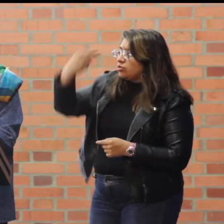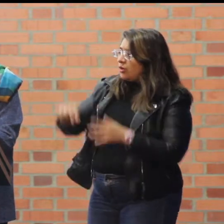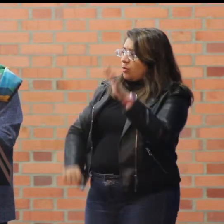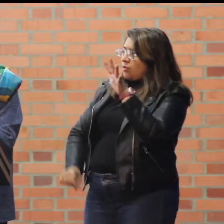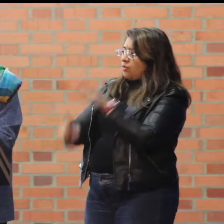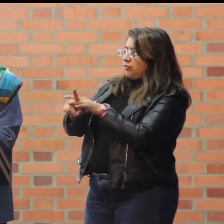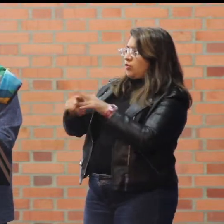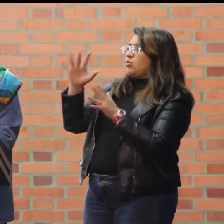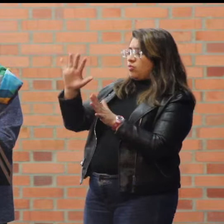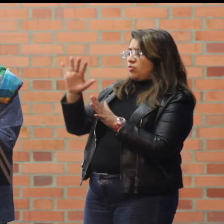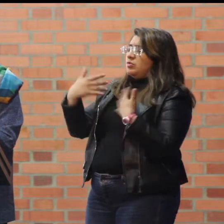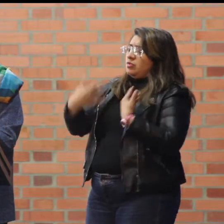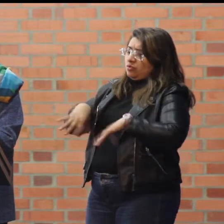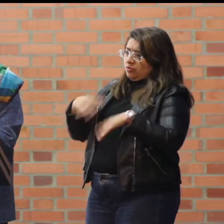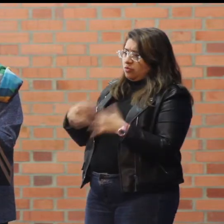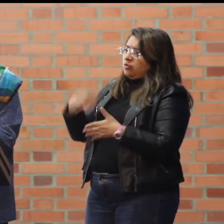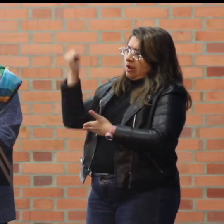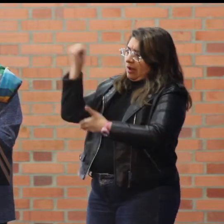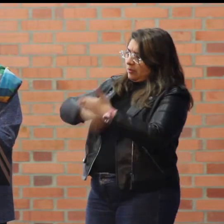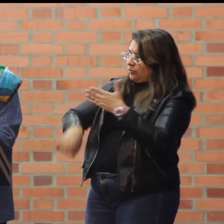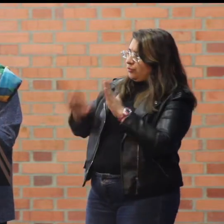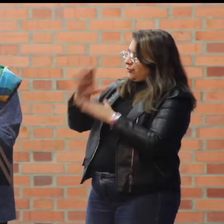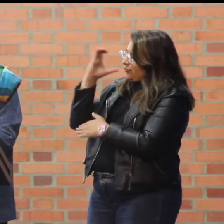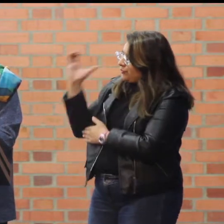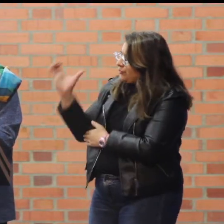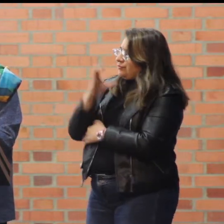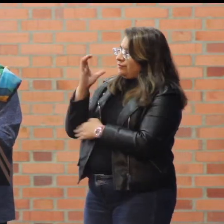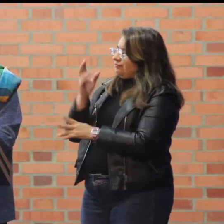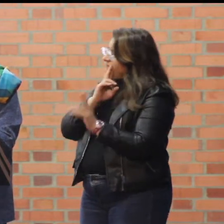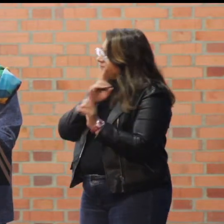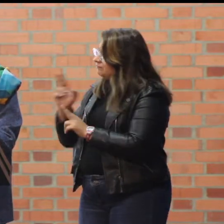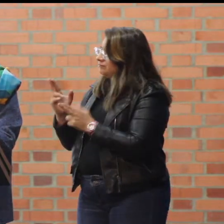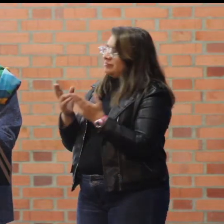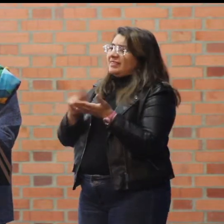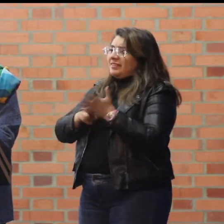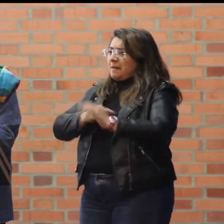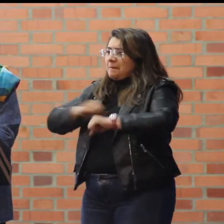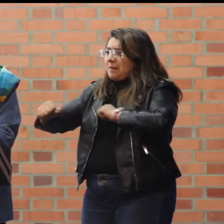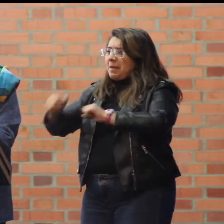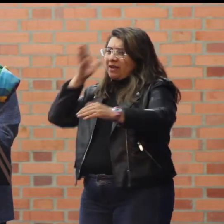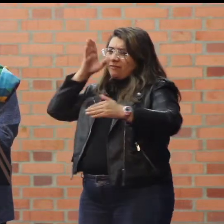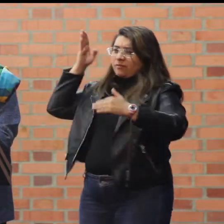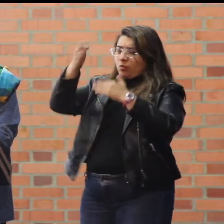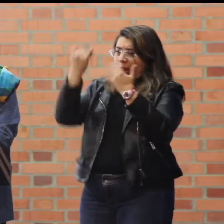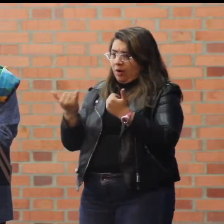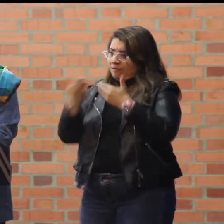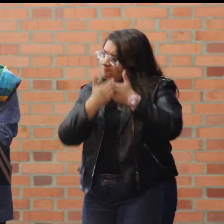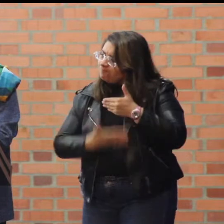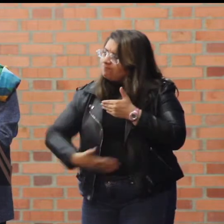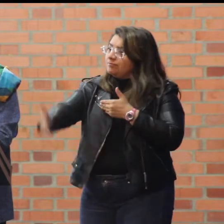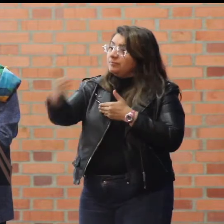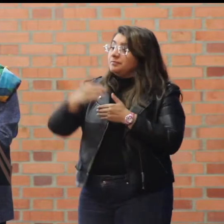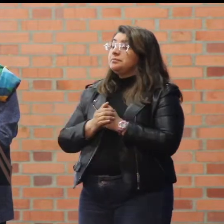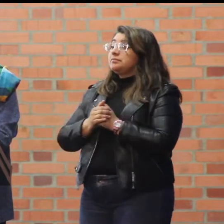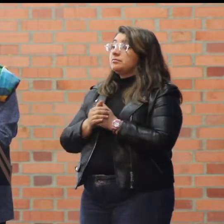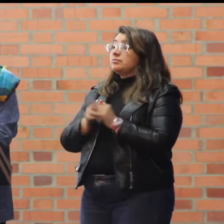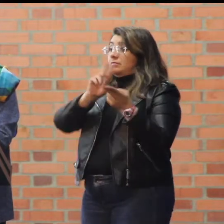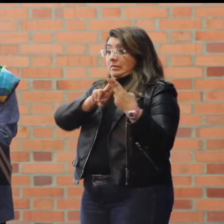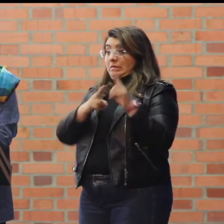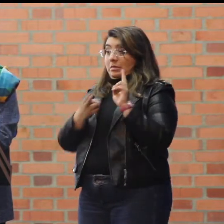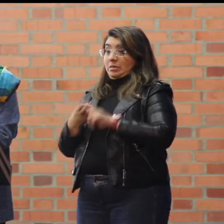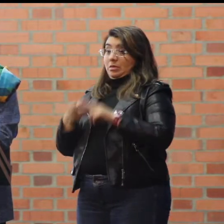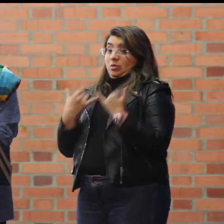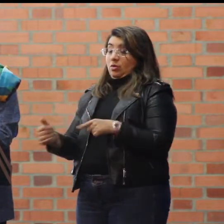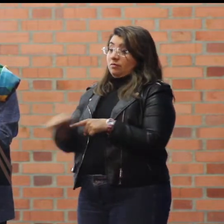en Colombia sus desarrollos hitos presente y futuro apenas iniciamos este tejido